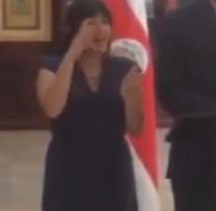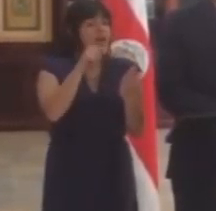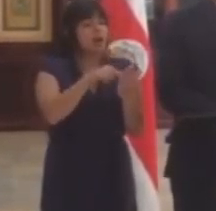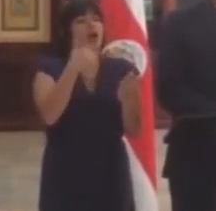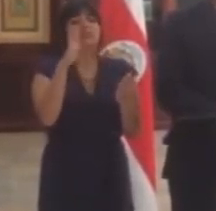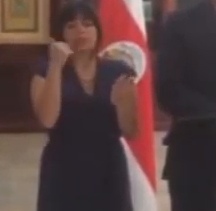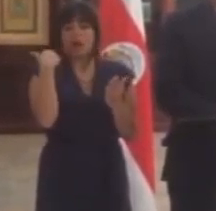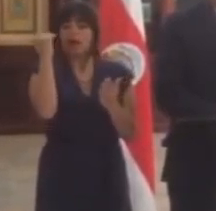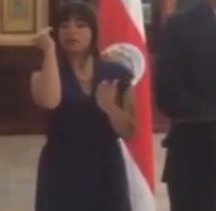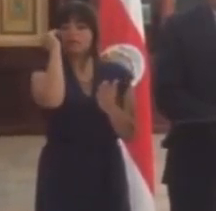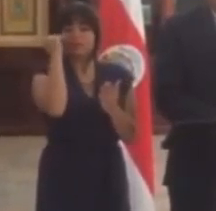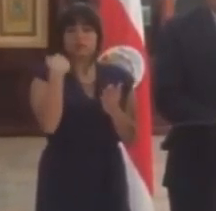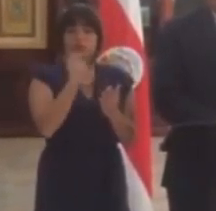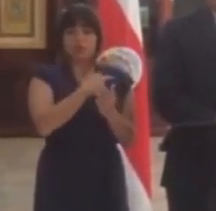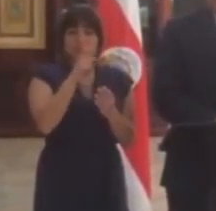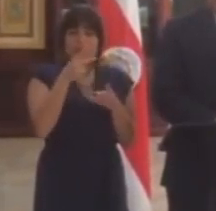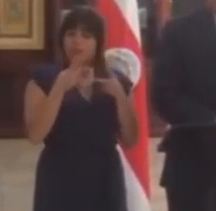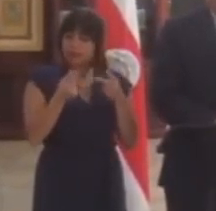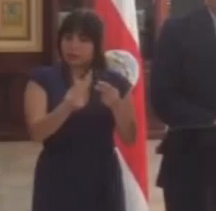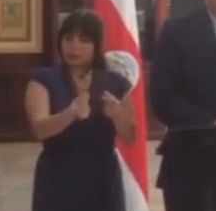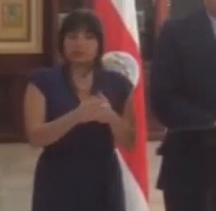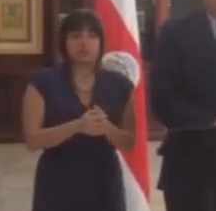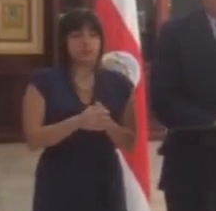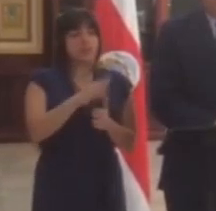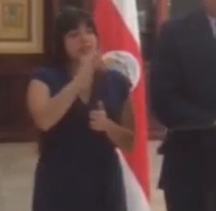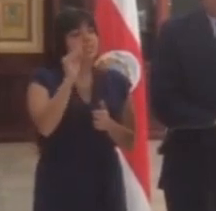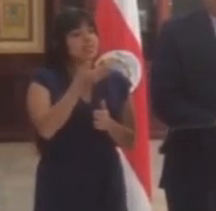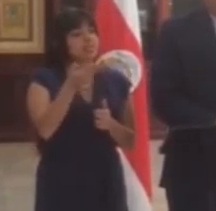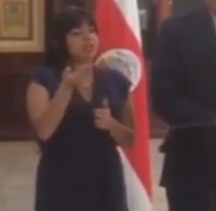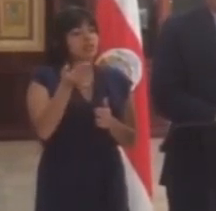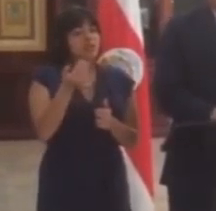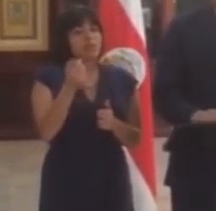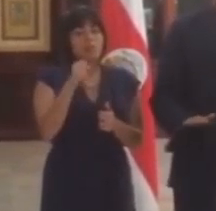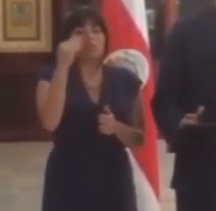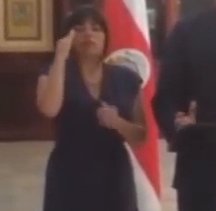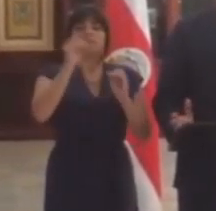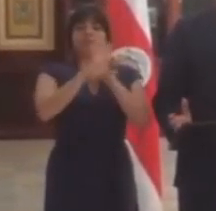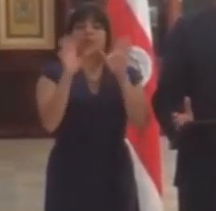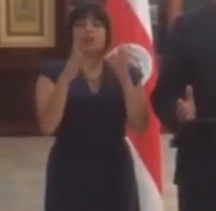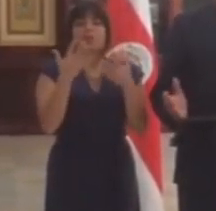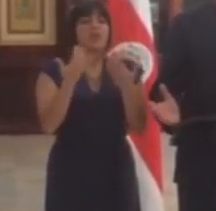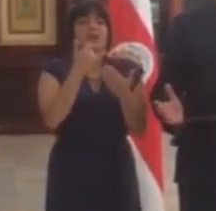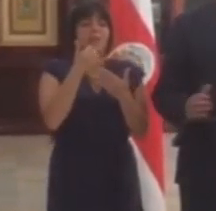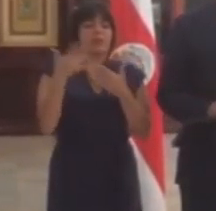plena conciencia de que tenemos que hacerlo lo antes posible y que tengamos claridad respecto a qué es lo que ha